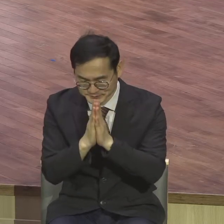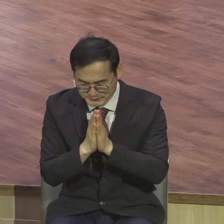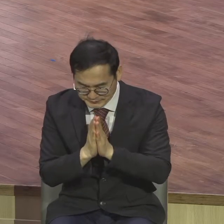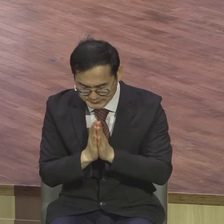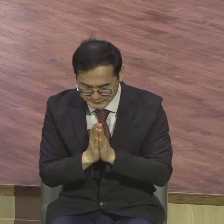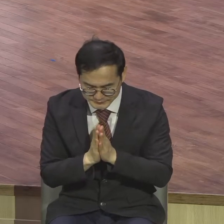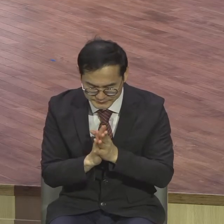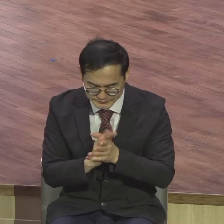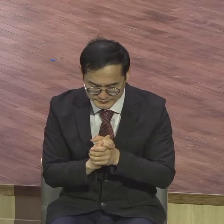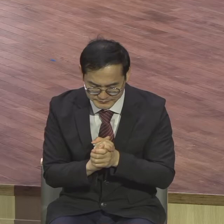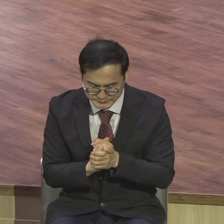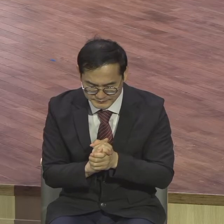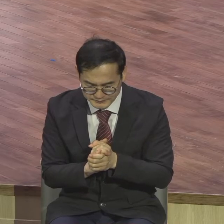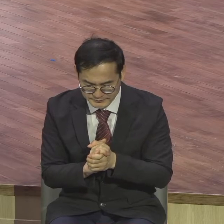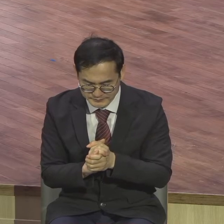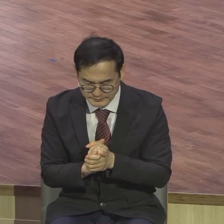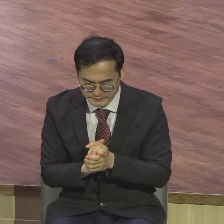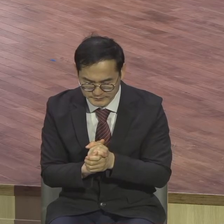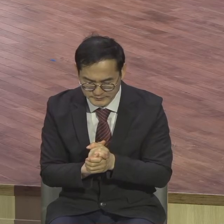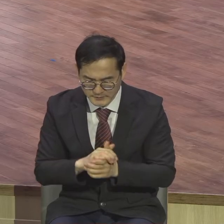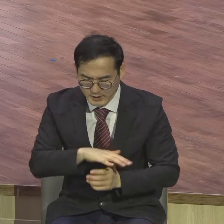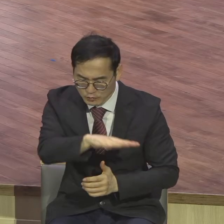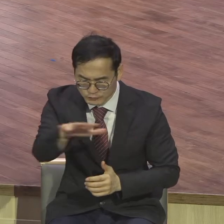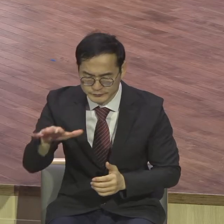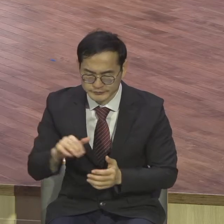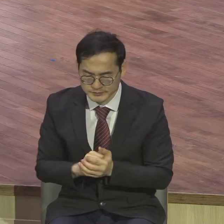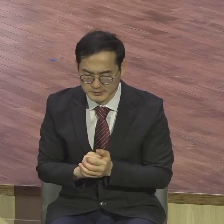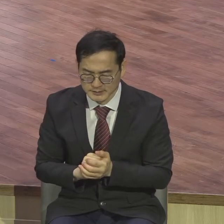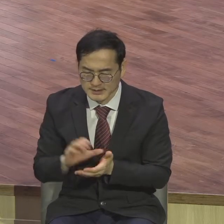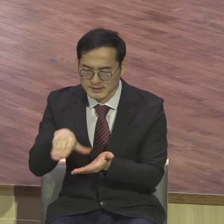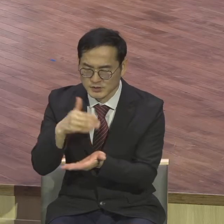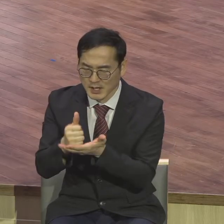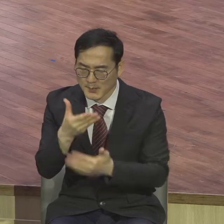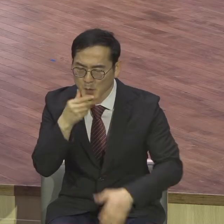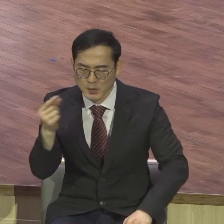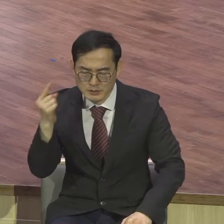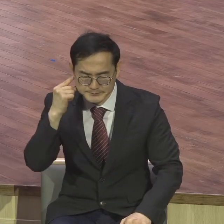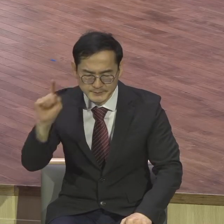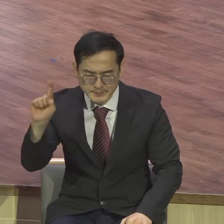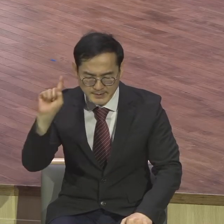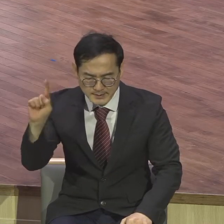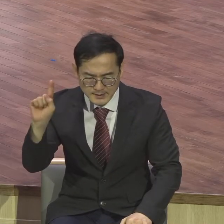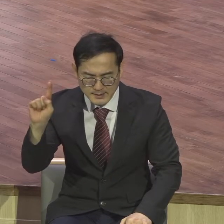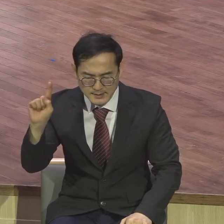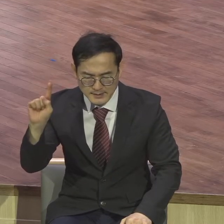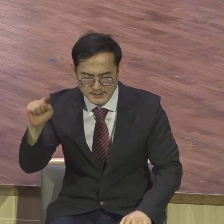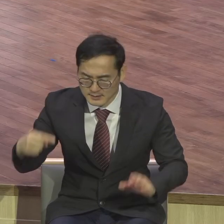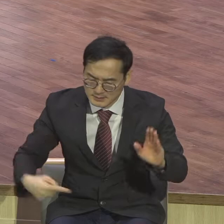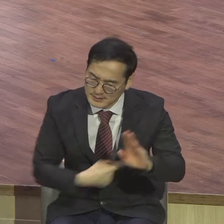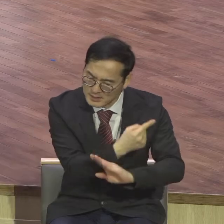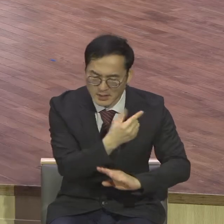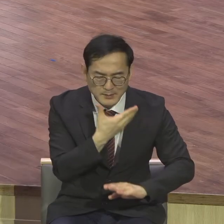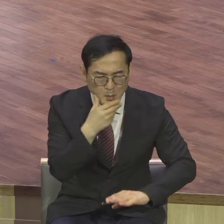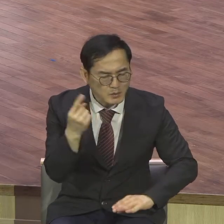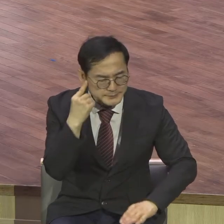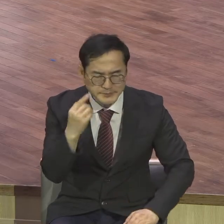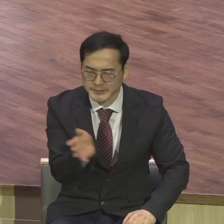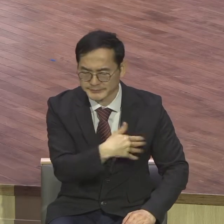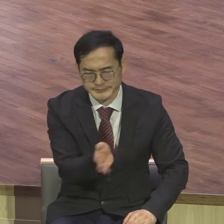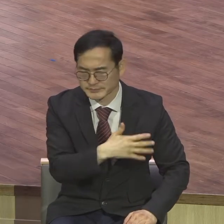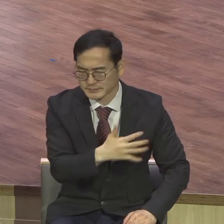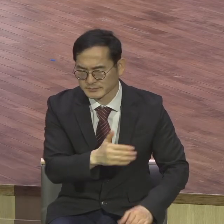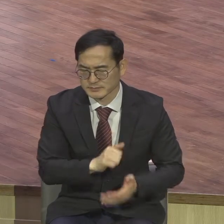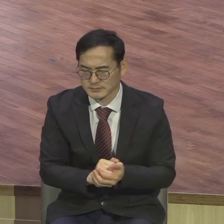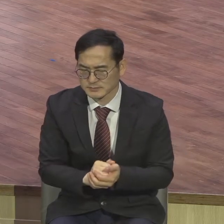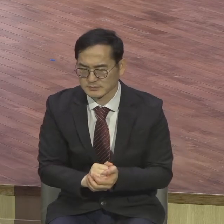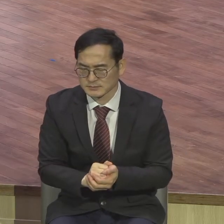모든 성도들 그리스도의 복음 다른 복음 없고 참 복음인 이 그리스도의 복음 그리스도 안에 있는 모든